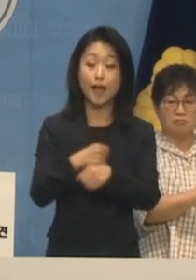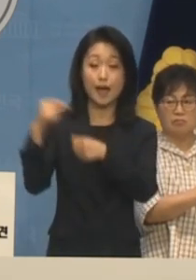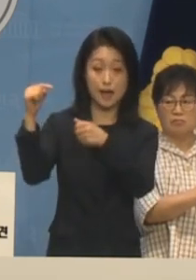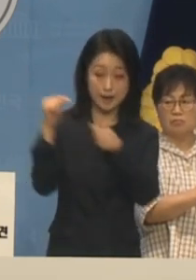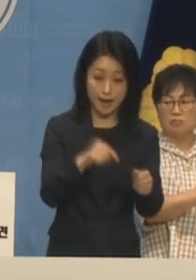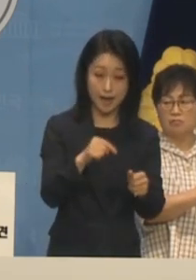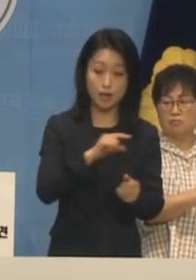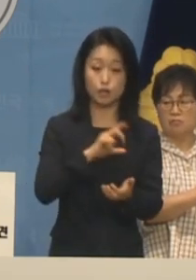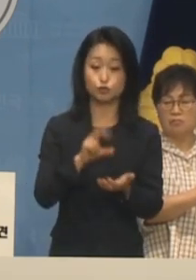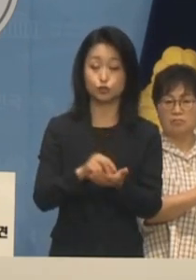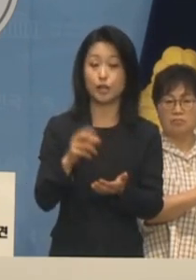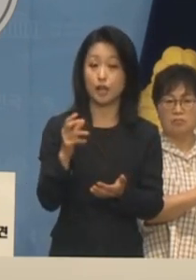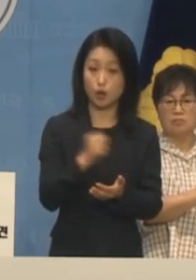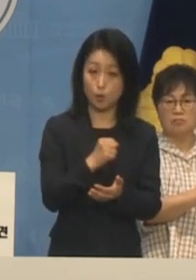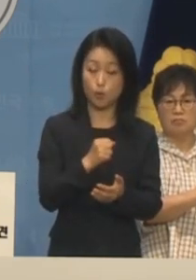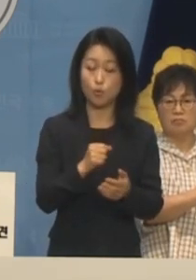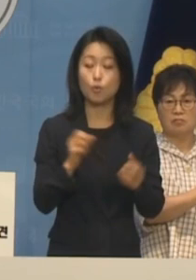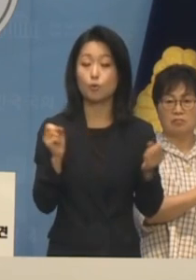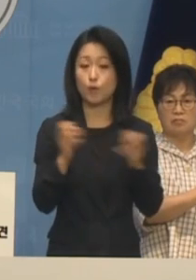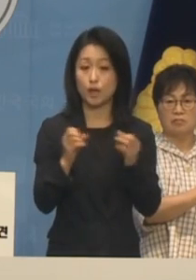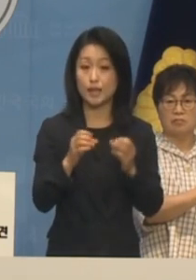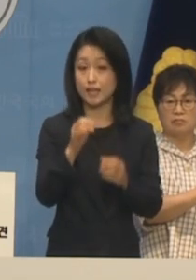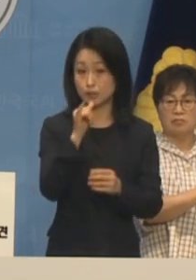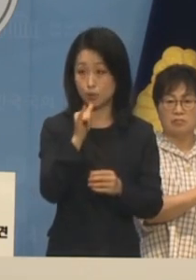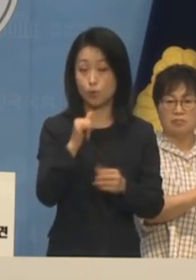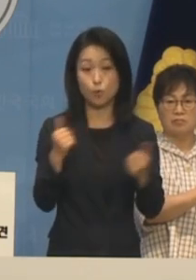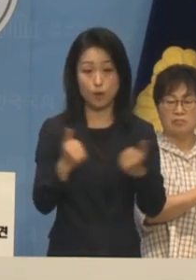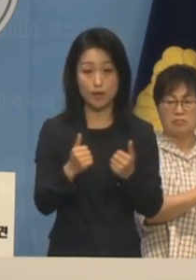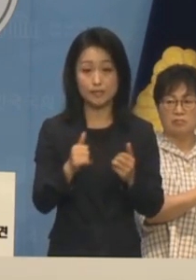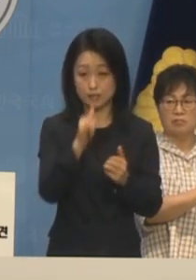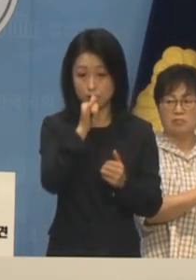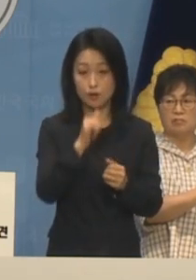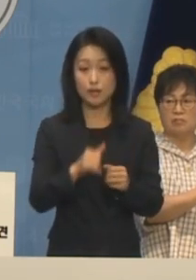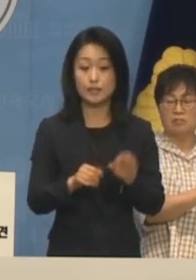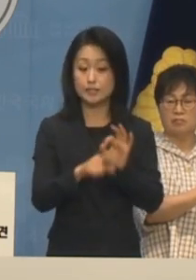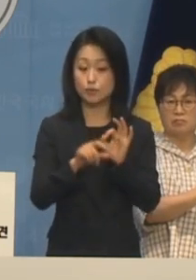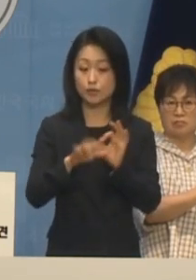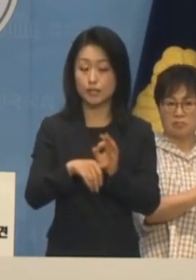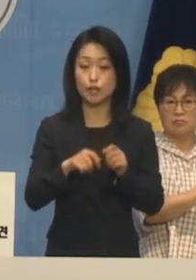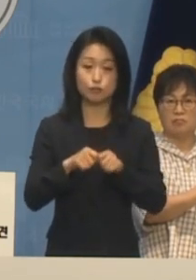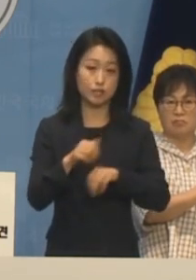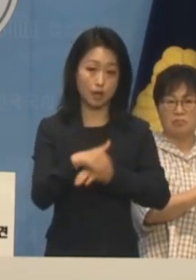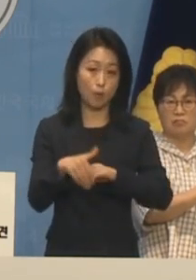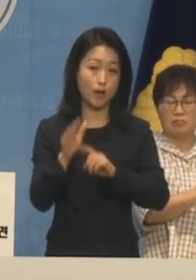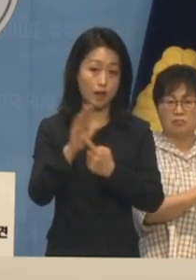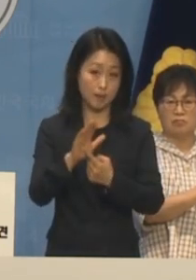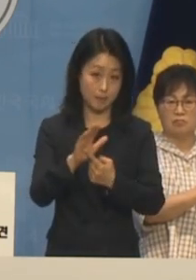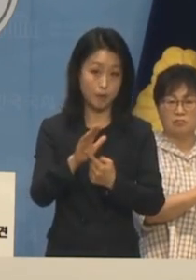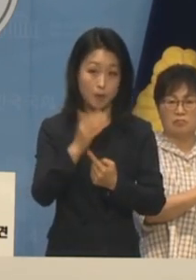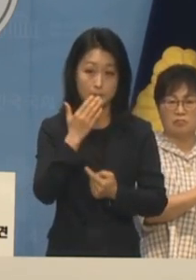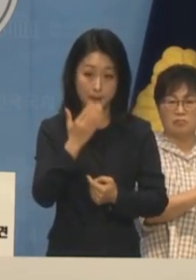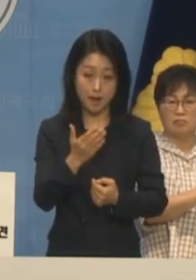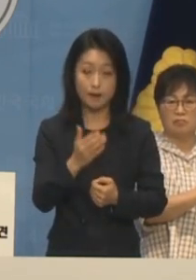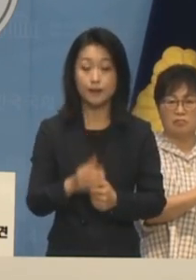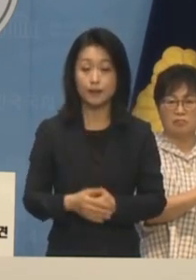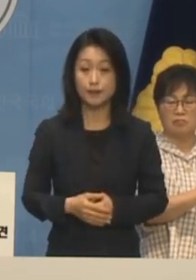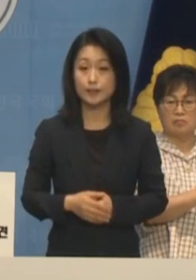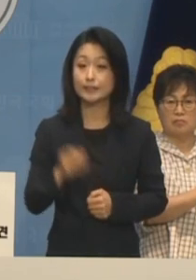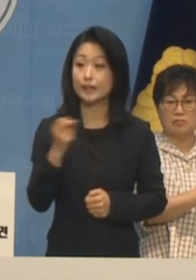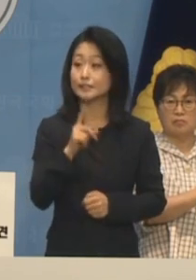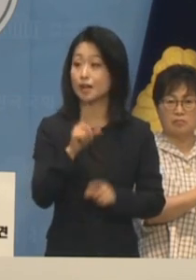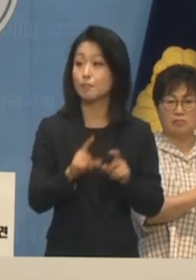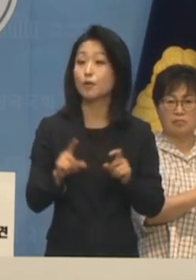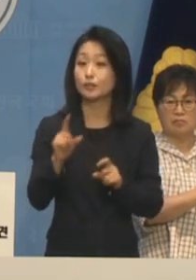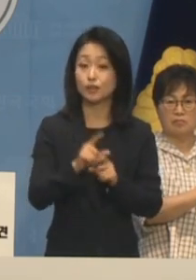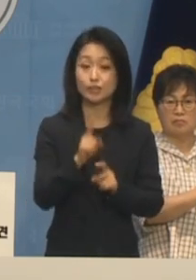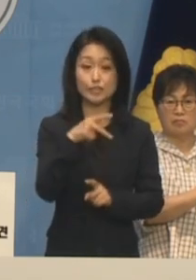투자하라라는 주제로 디스커션이 열렸고 오는 10월에 구체적인 계획이 발표될 예정이라고 합니다. 다시 한번